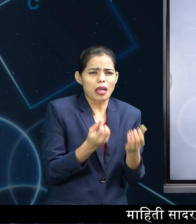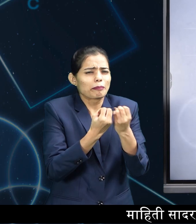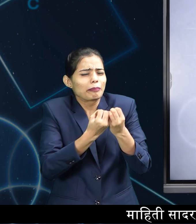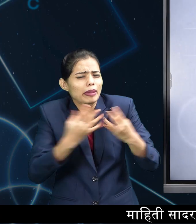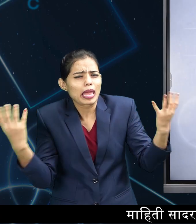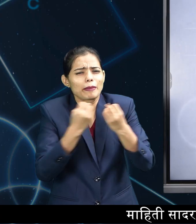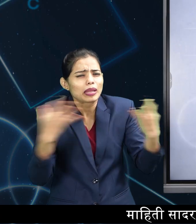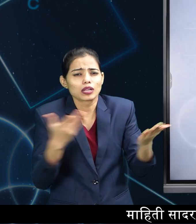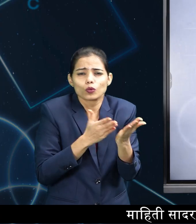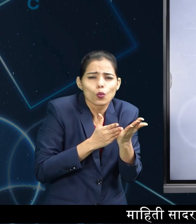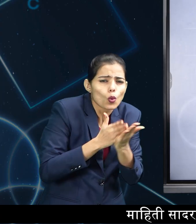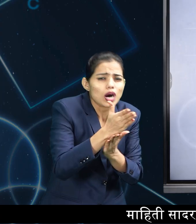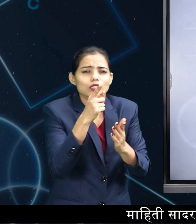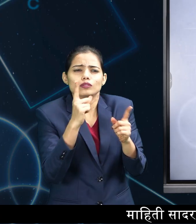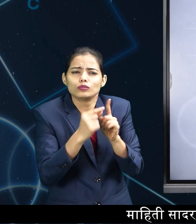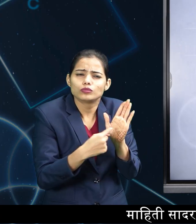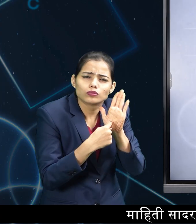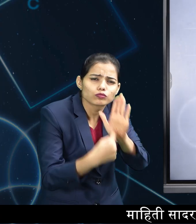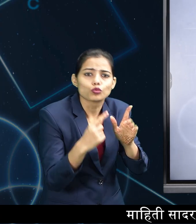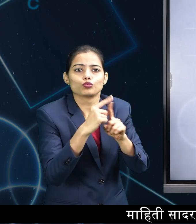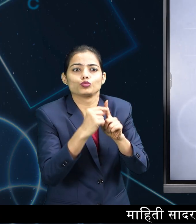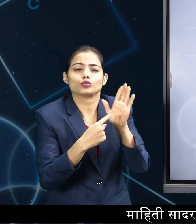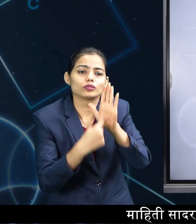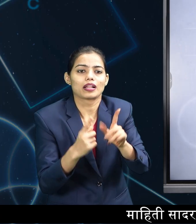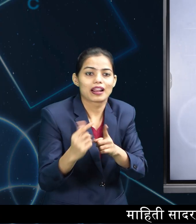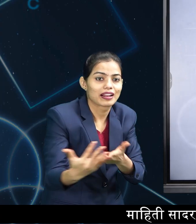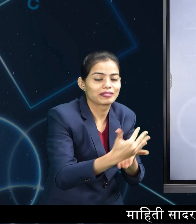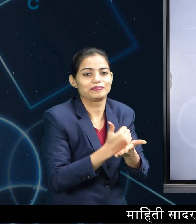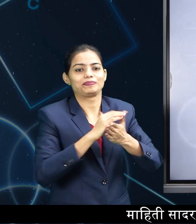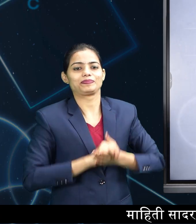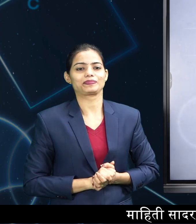माहिती सादर करण्यासाठी विविध पद्धती वापरल्या जातात.